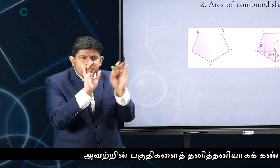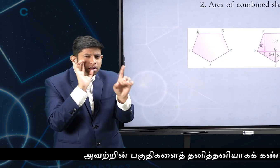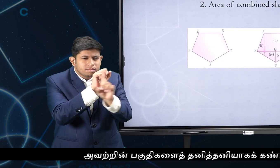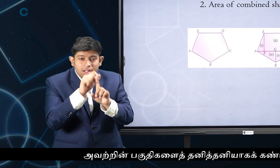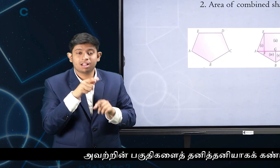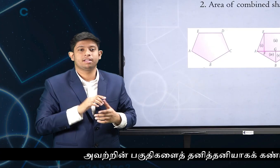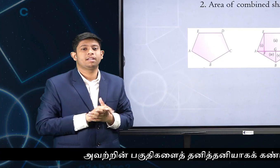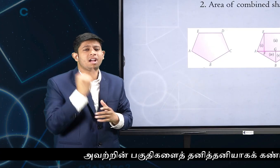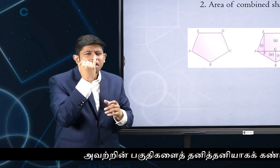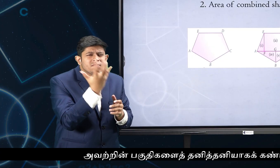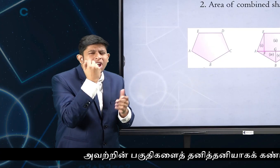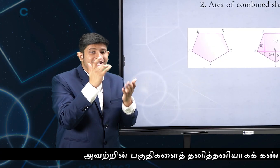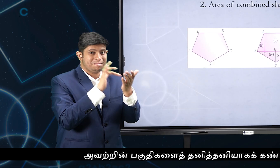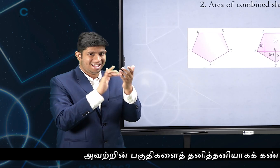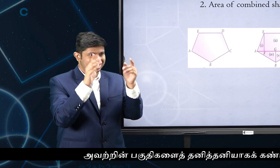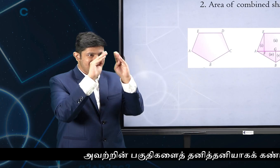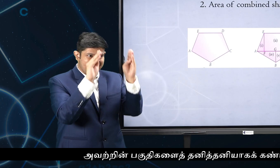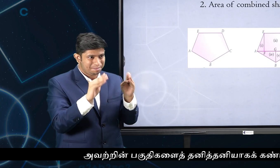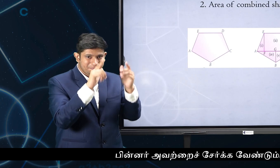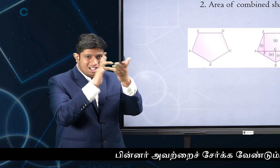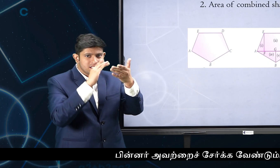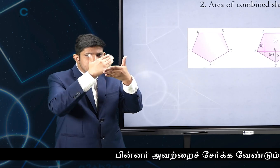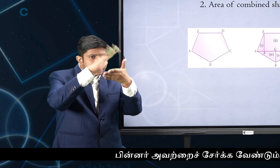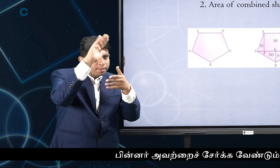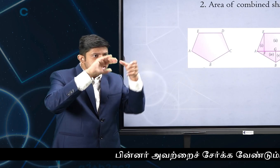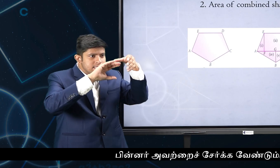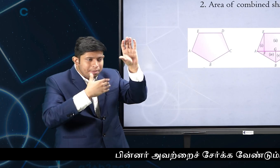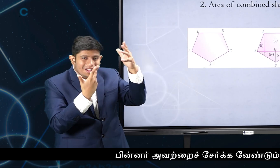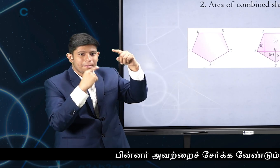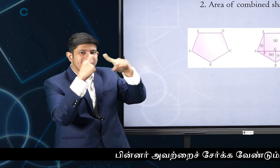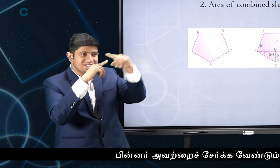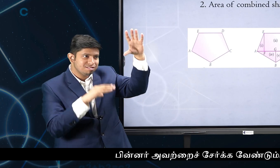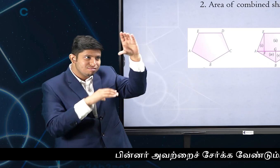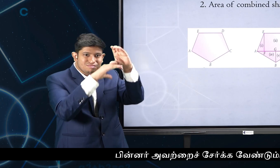அவற்றின் பகுதிகளை தனித்தனியாக கண்டறிந்து பின்னர் அவற்றை சேர்க்க வேண்டும்.